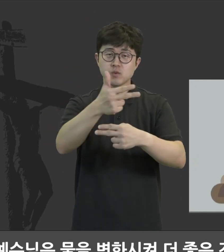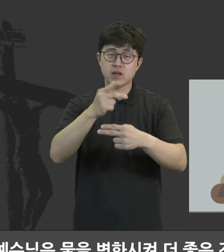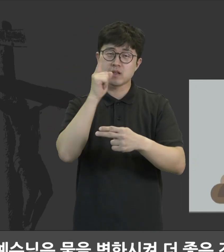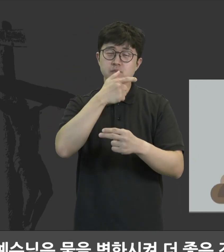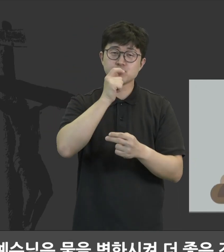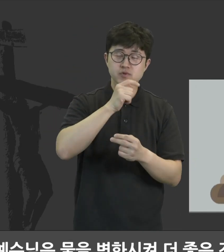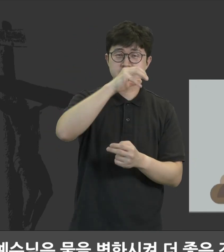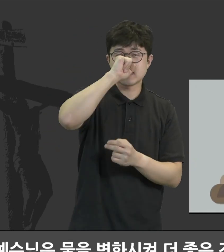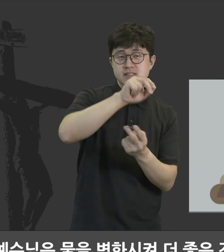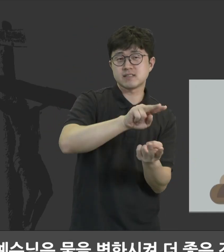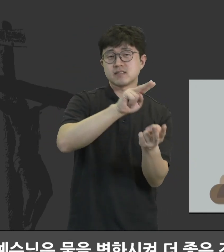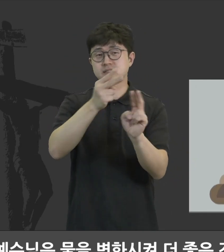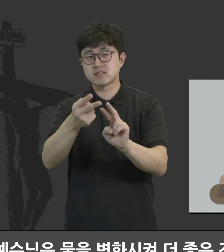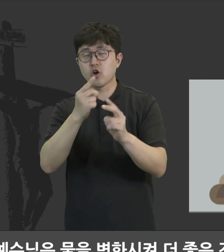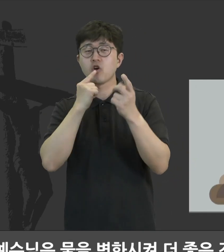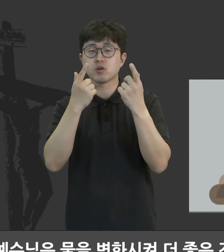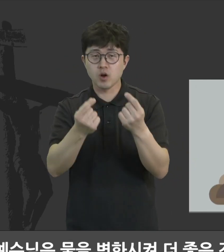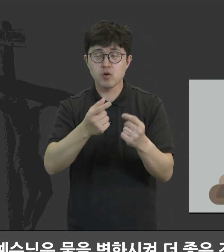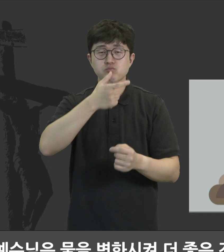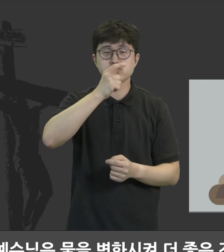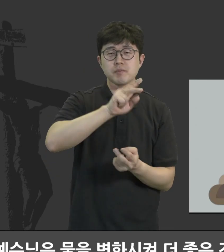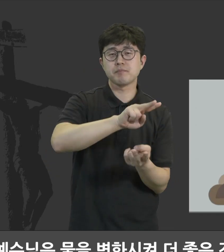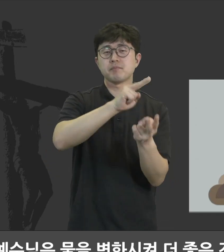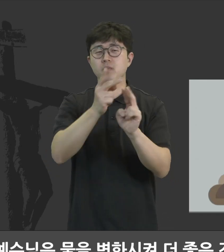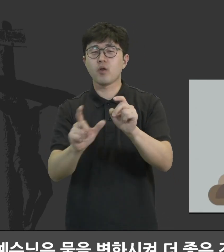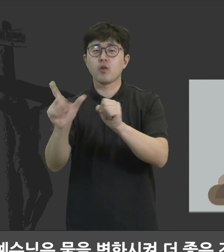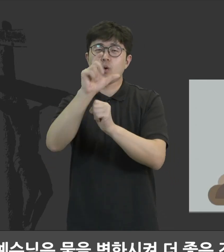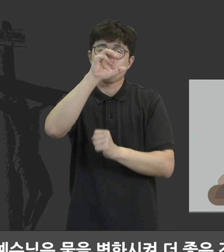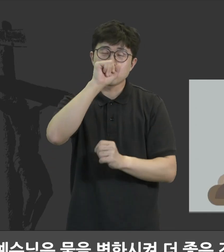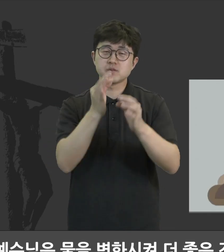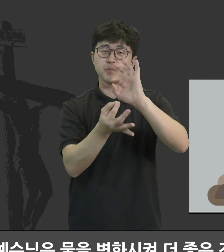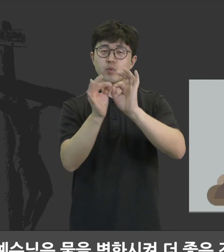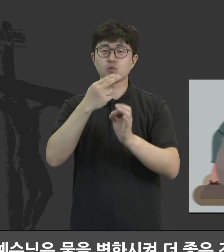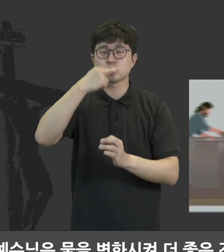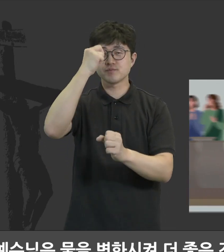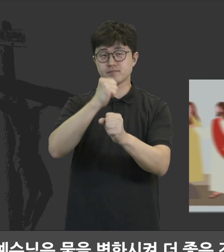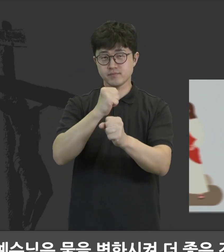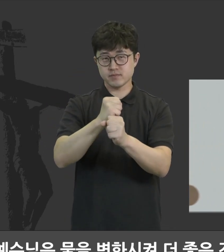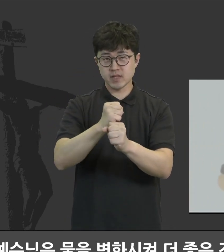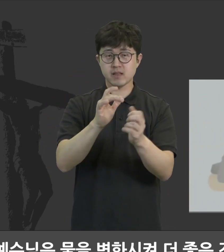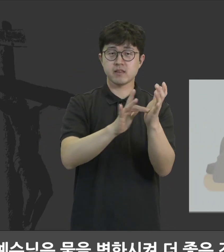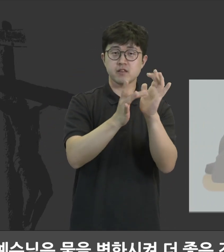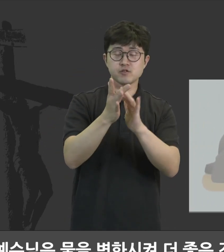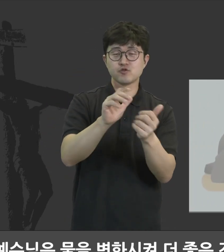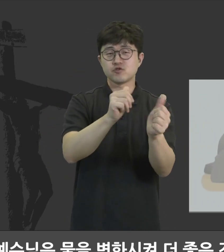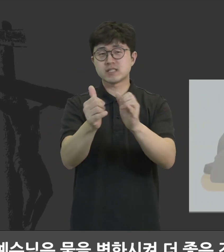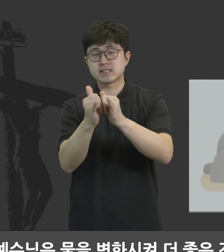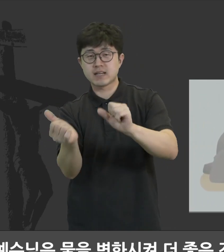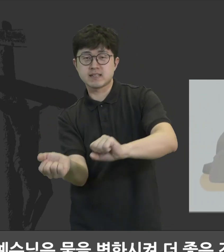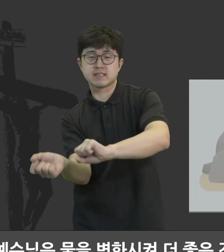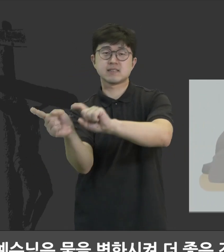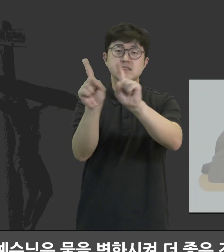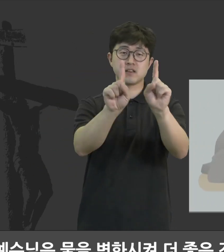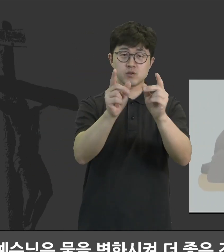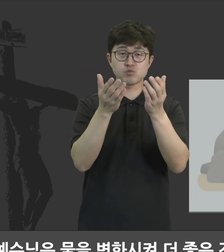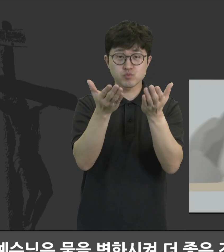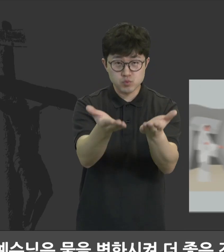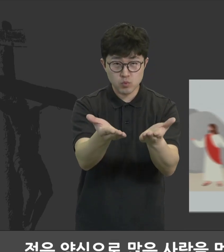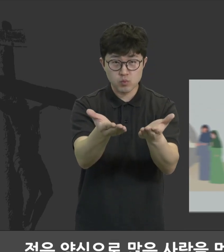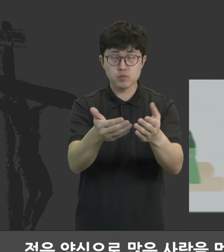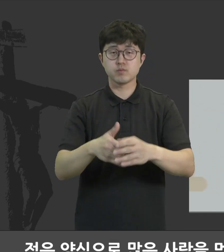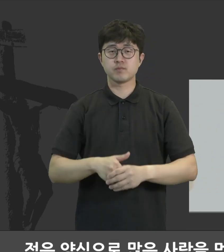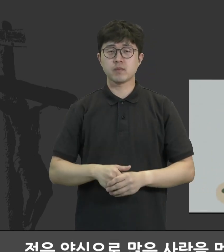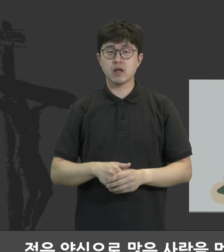예수님은 물을 변화시켜 더 좋은 것으로 만드셨습니다. 예수님은 죽은 자를 살리기도 하고